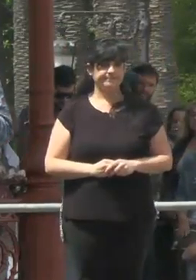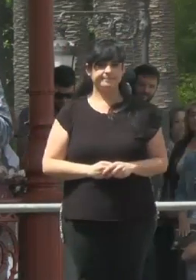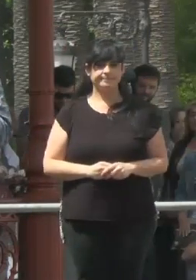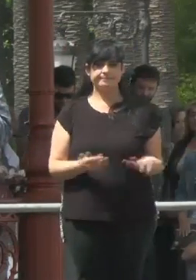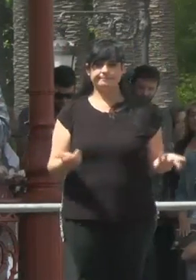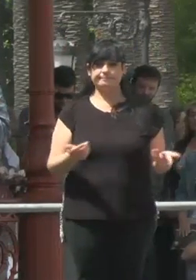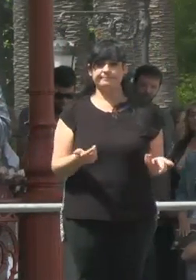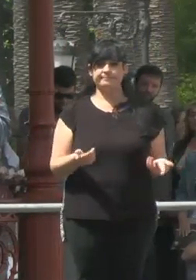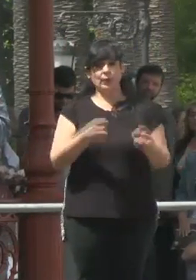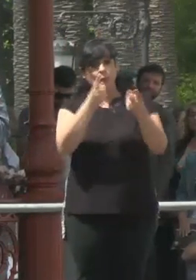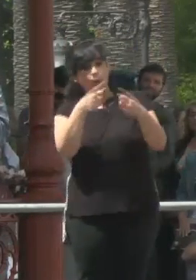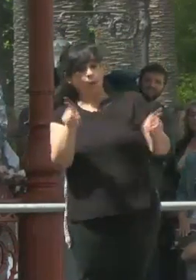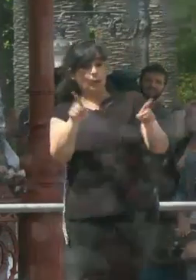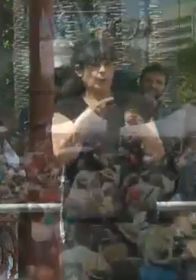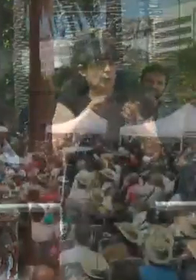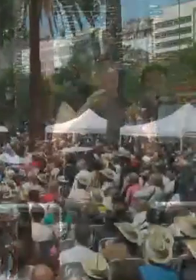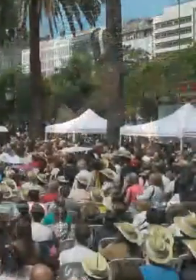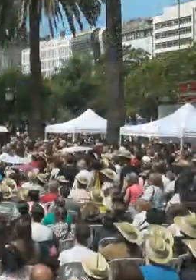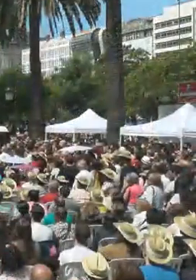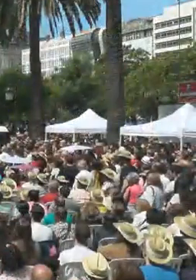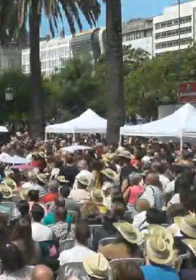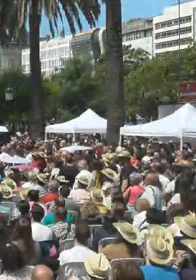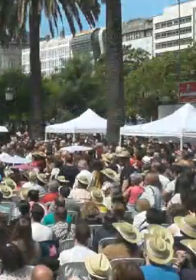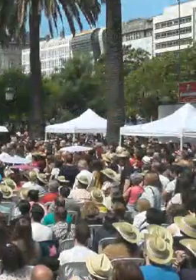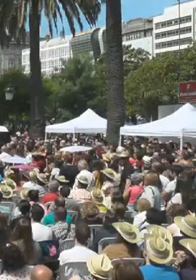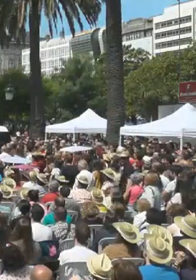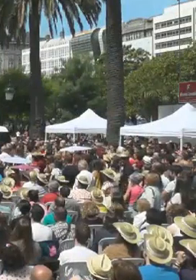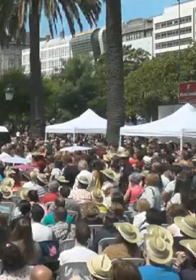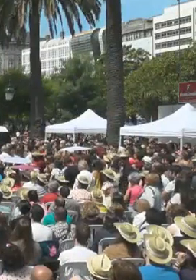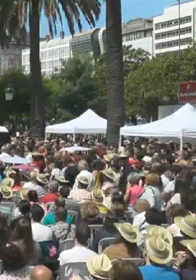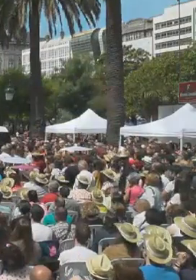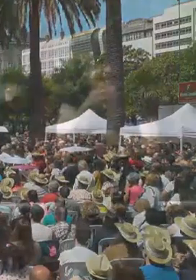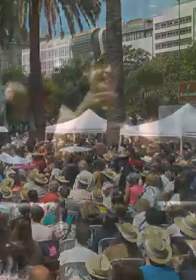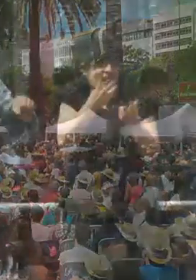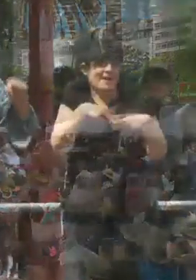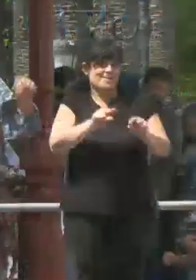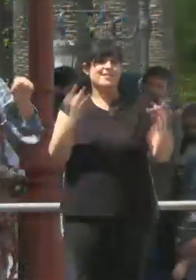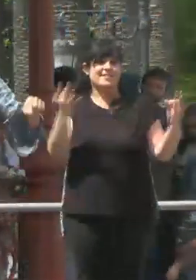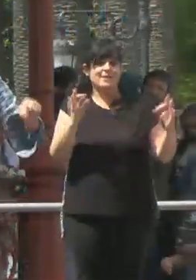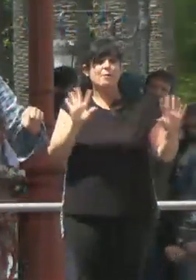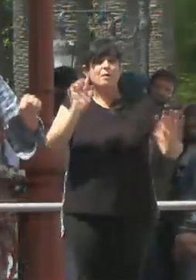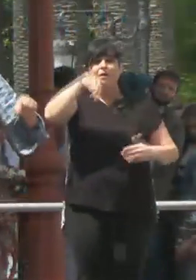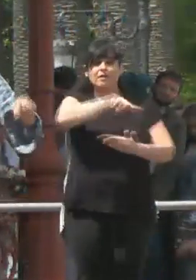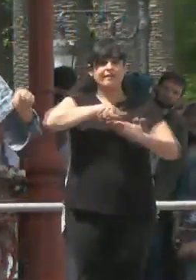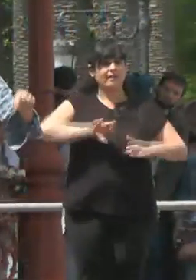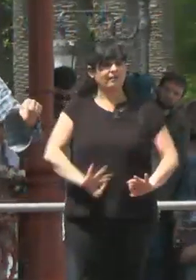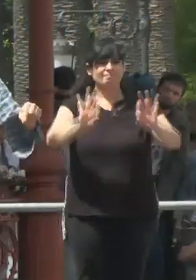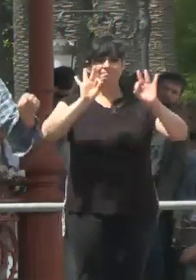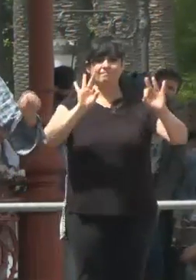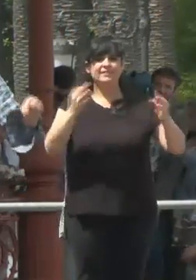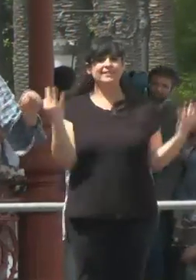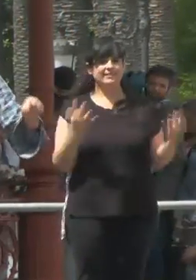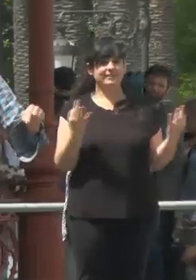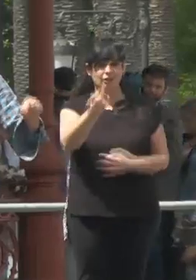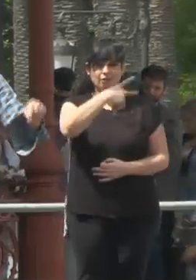Xa me puxeron unha musiquiña que quere decir que vaya rematando. Quería decir tamén, aquí en Galicia especialmente, porque